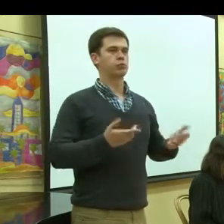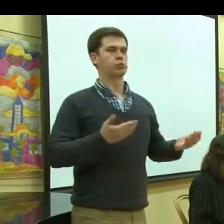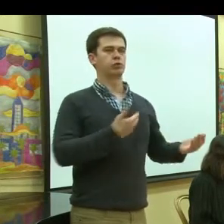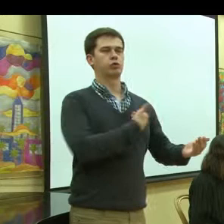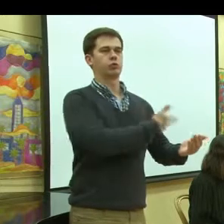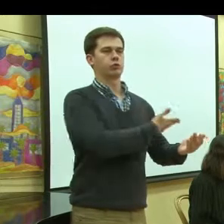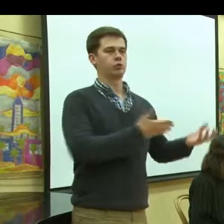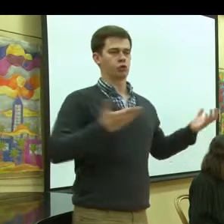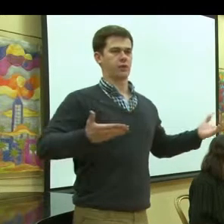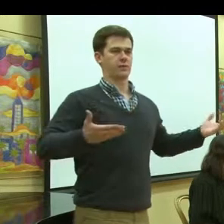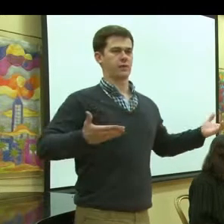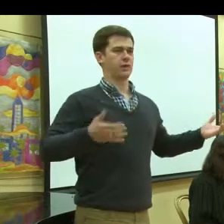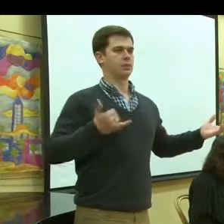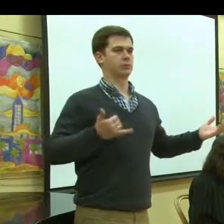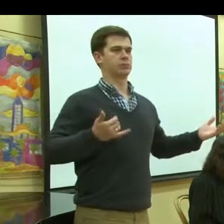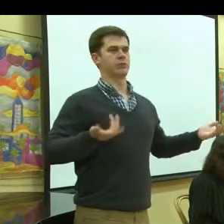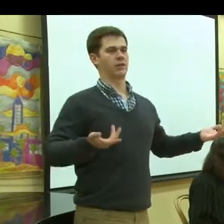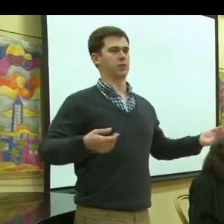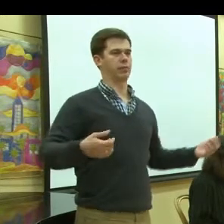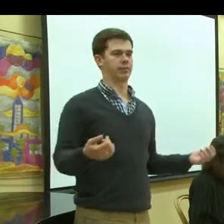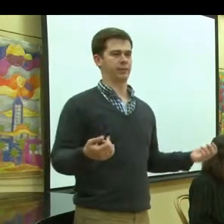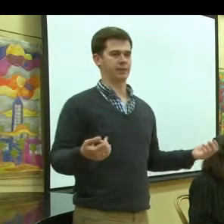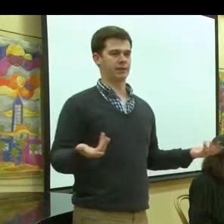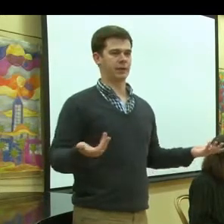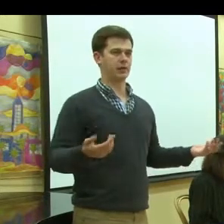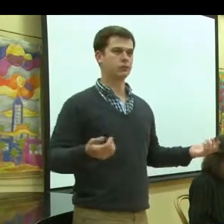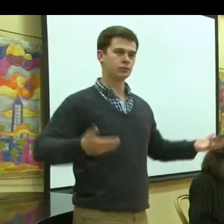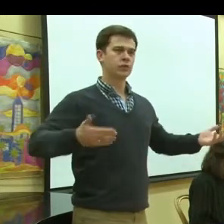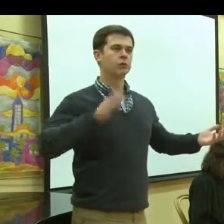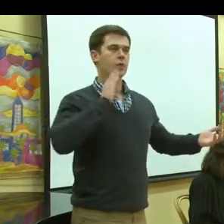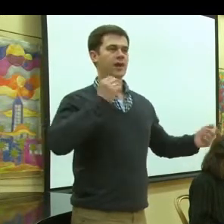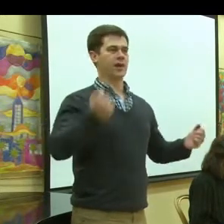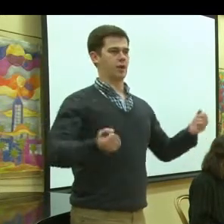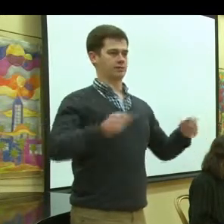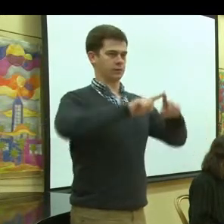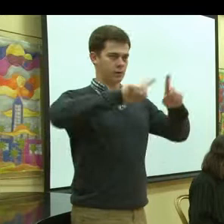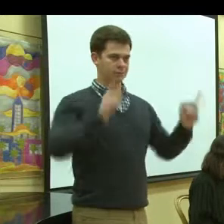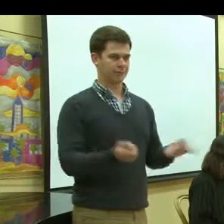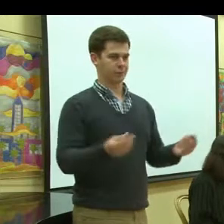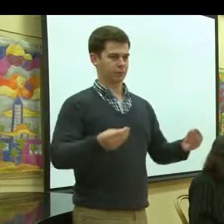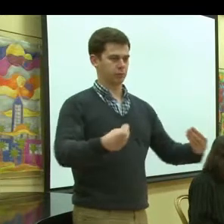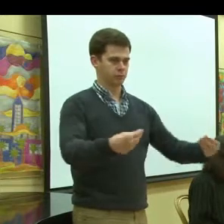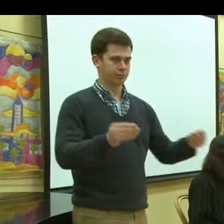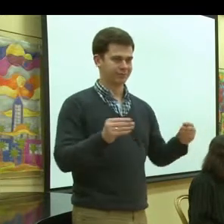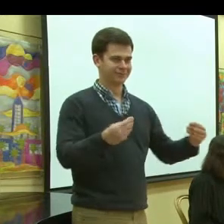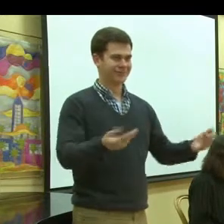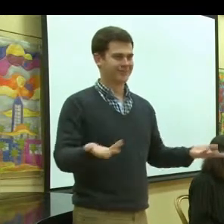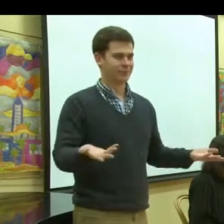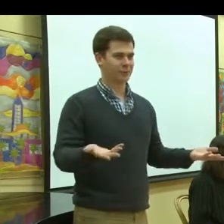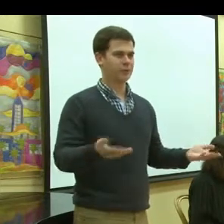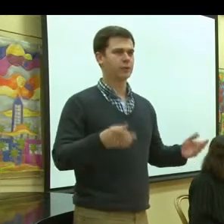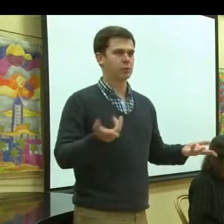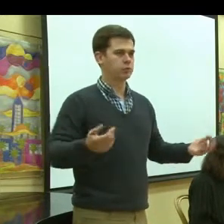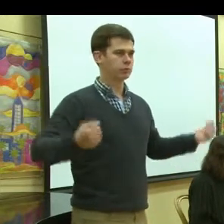tak stabilna, bo też jakby to jest ten jego, taka kierownica tak naprawdę tangowa, stąd wychodzą wszystkie ruchy, które chce